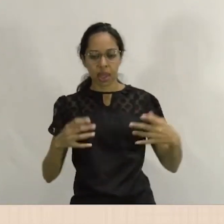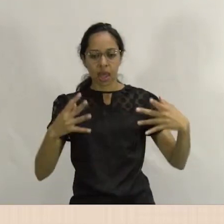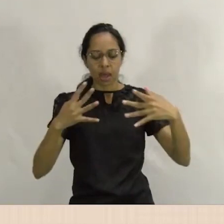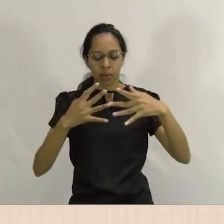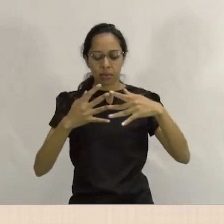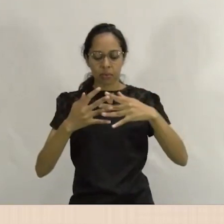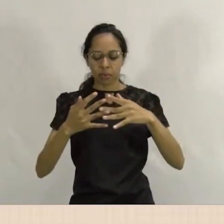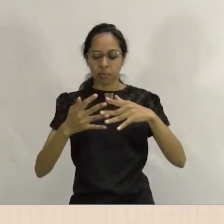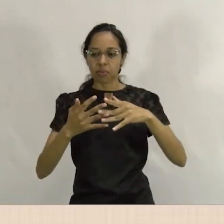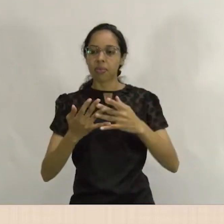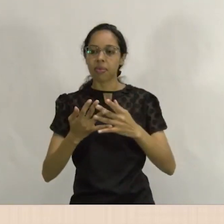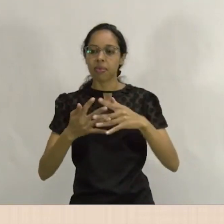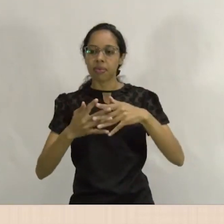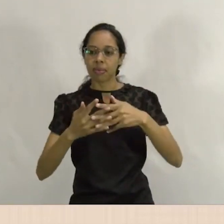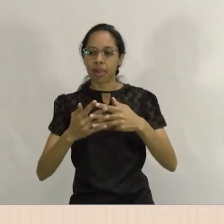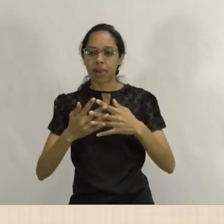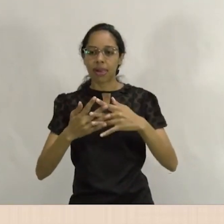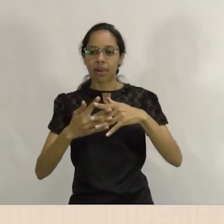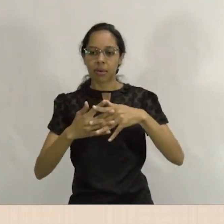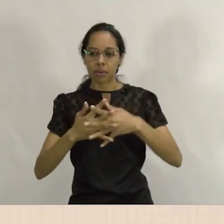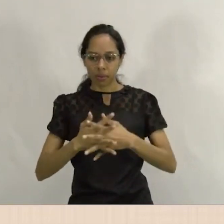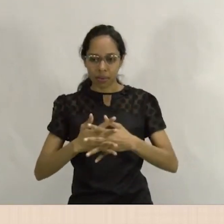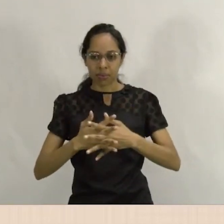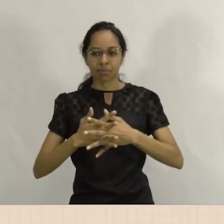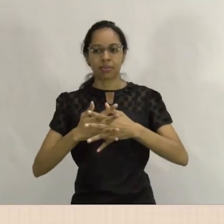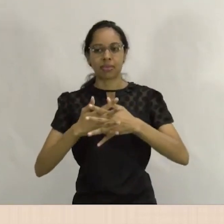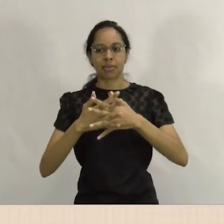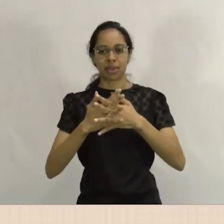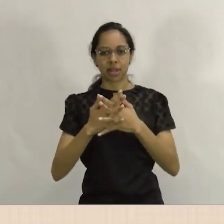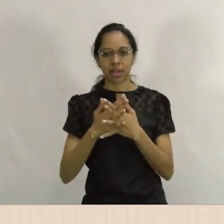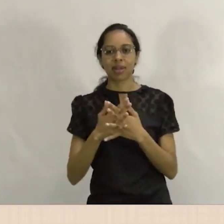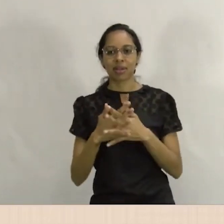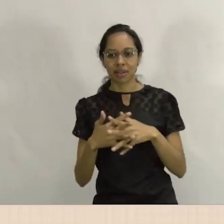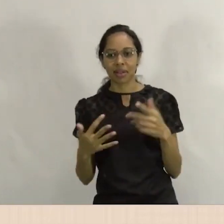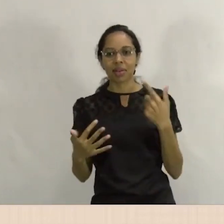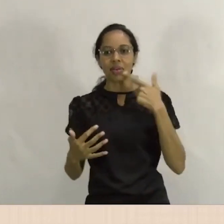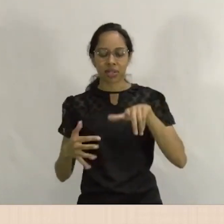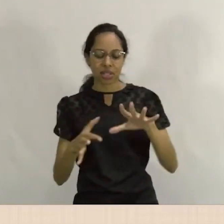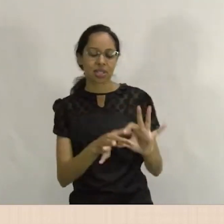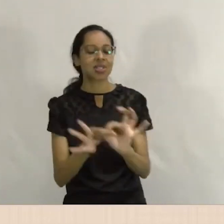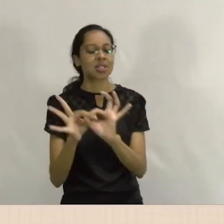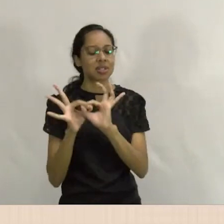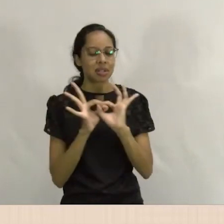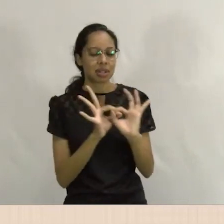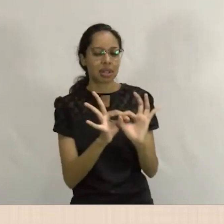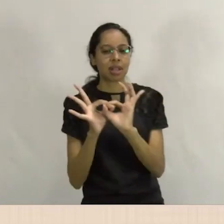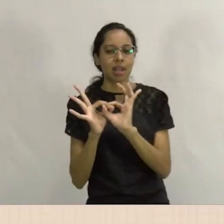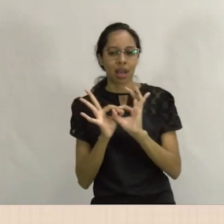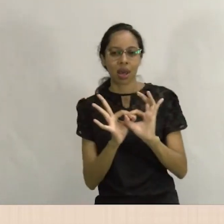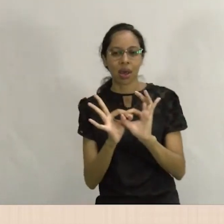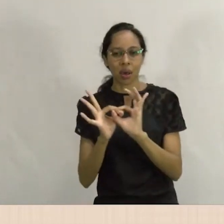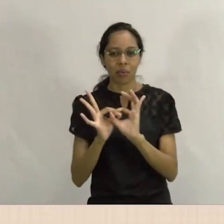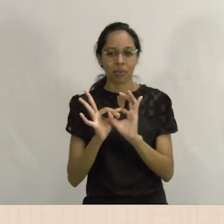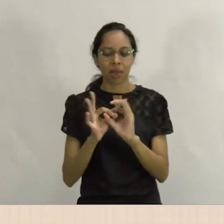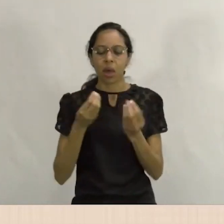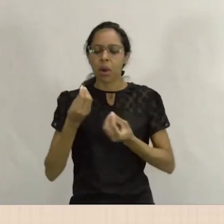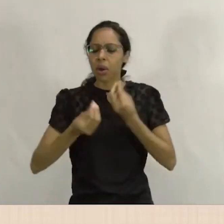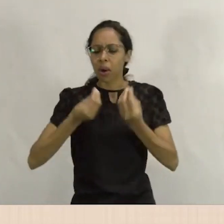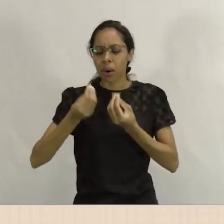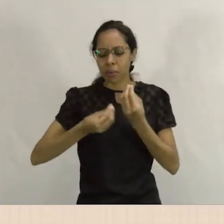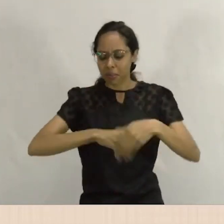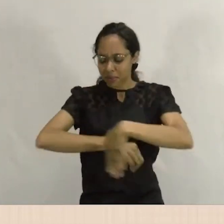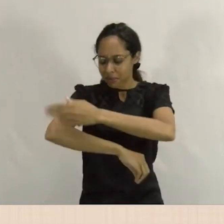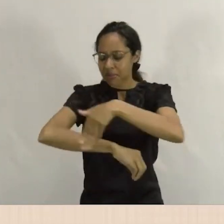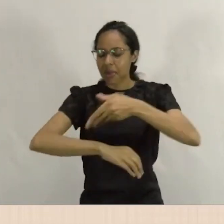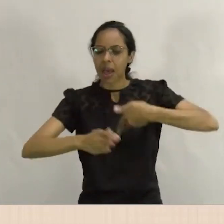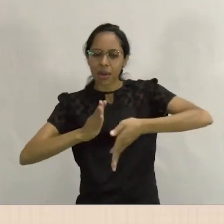nós e com Deus. Cada dia, cada momento, a palavra profética, saindo às ruas, praticando, imersão